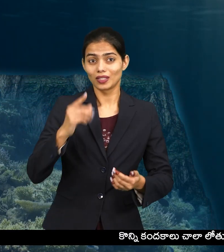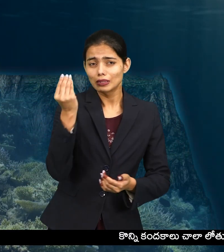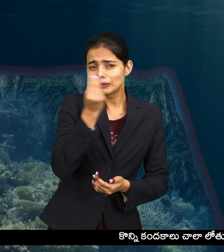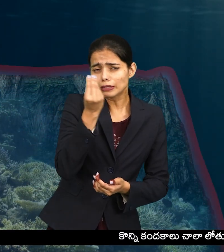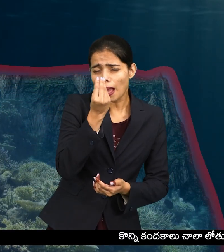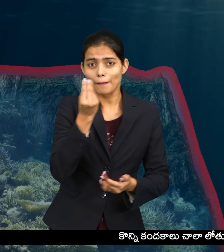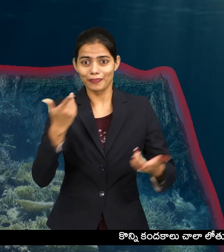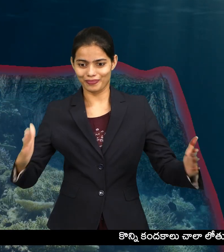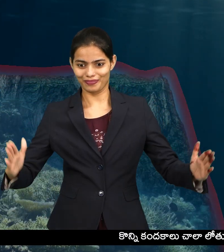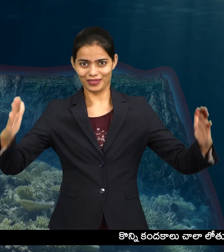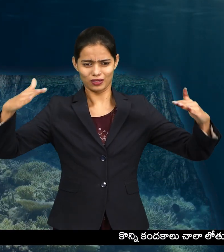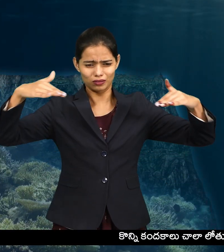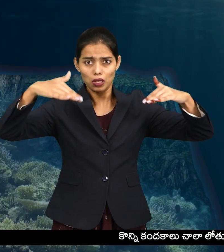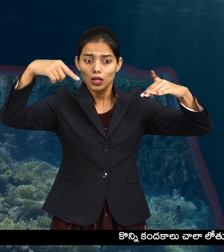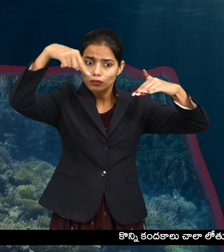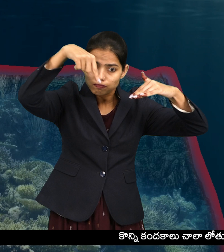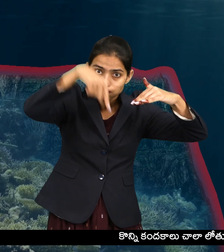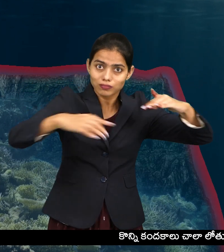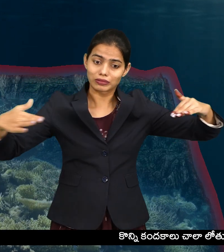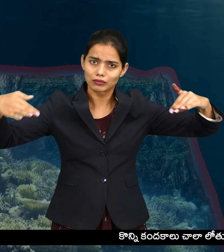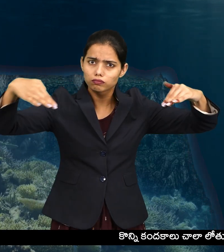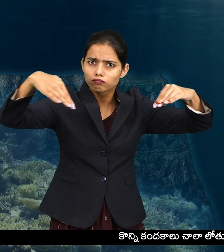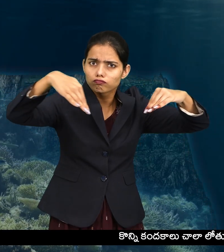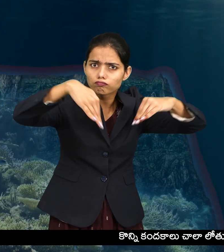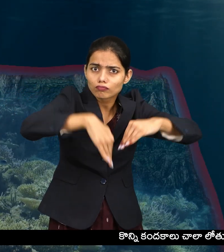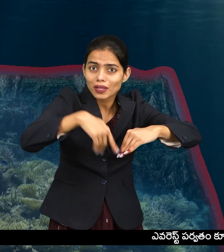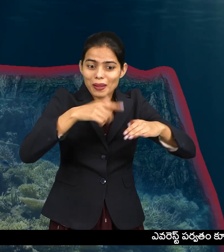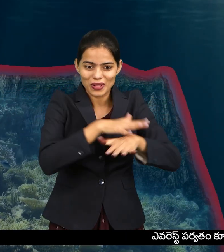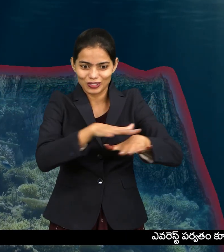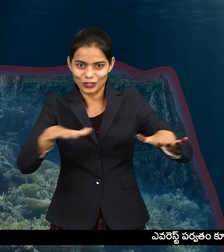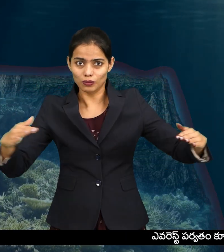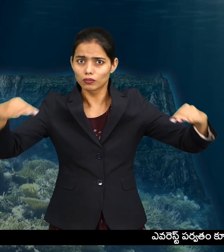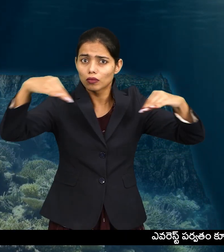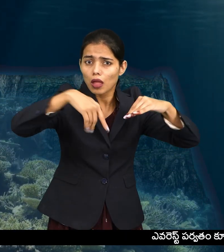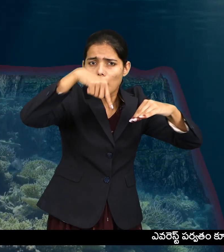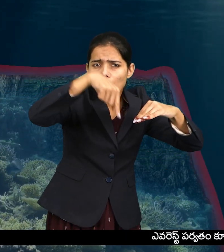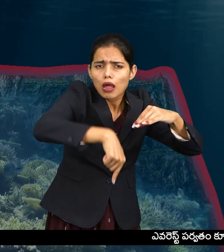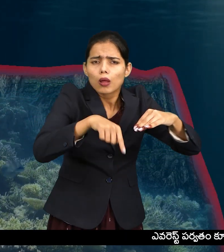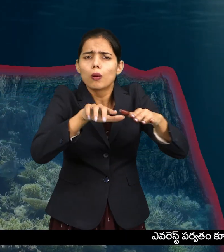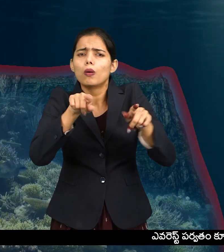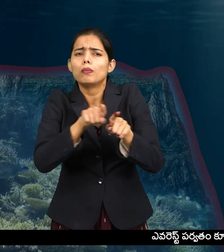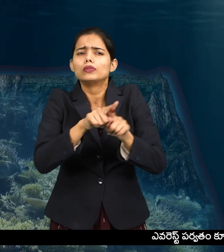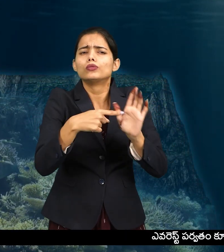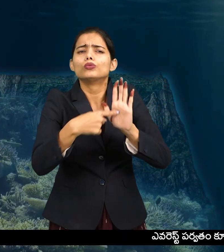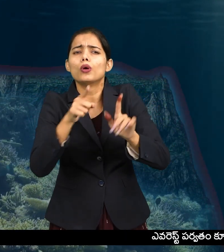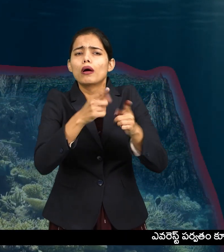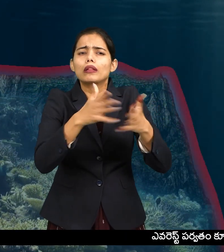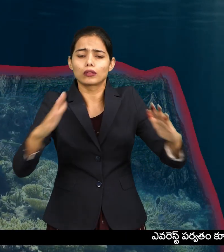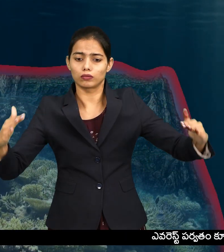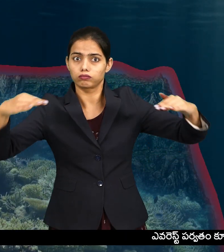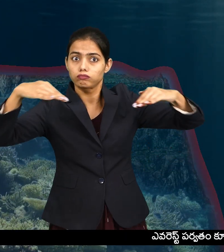కొన్ని కందకాలు చాలా లోతుగా ఉంటాయి. వాటిలో ఉంచినట్లయితే ఎవరెస్టు పర్వతం కూడా పూర్తిగా